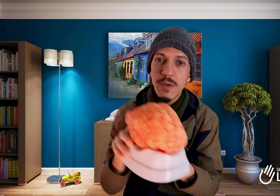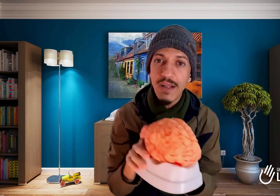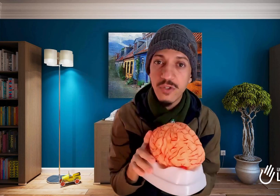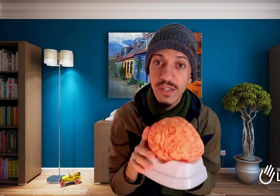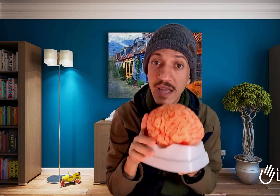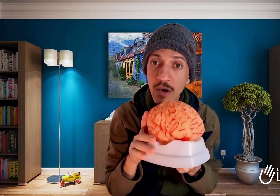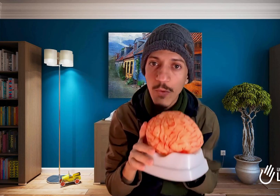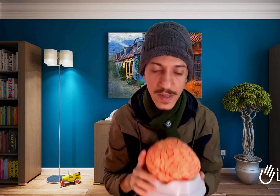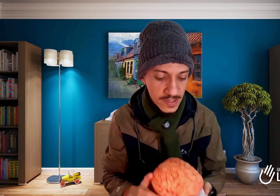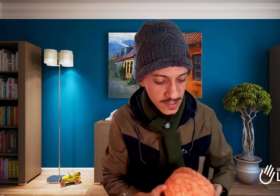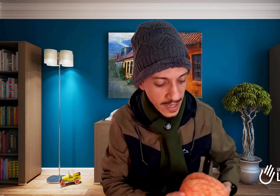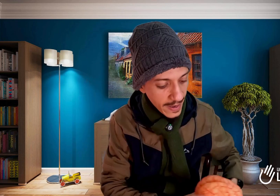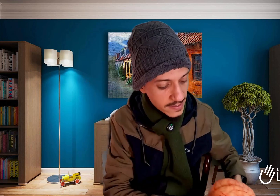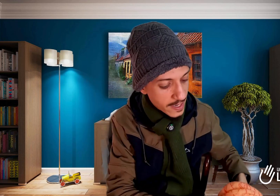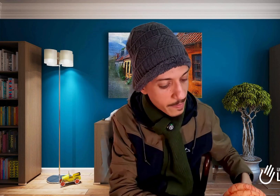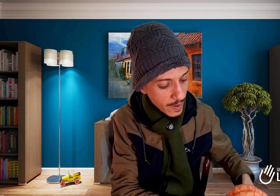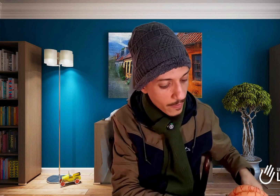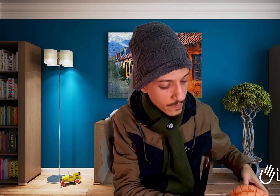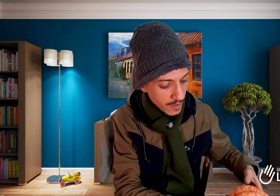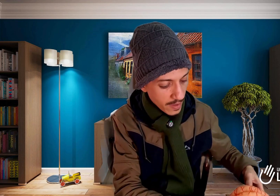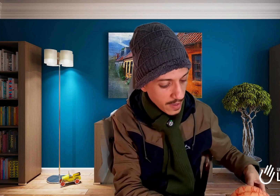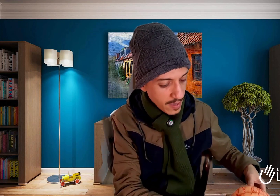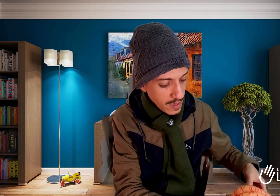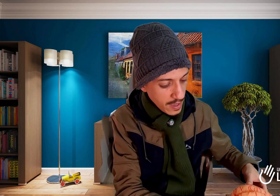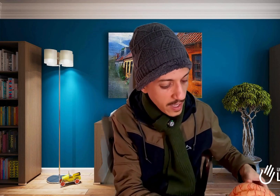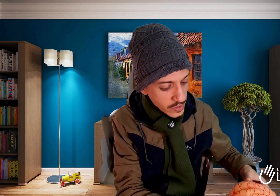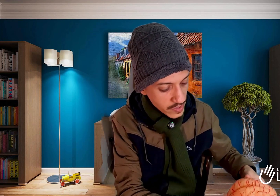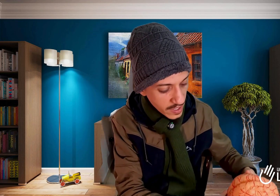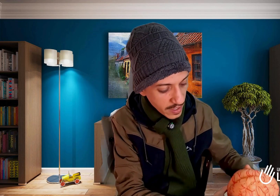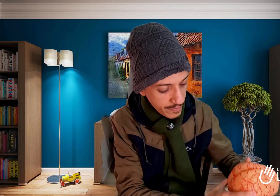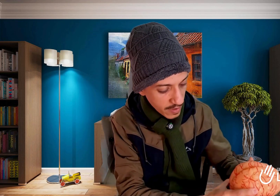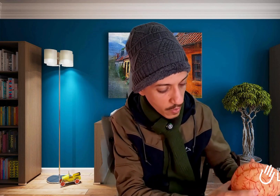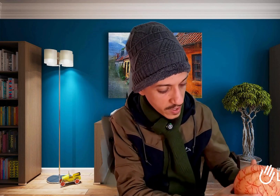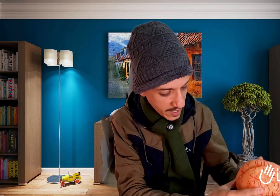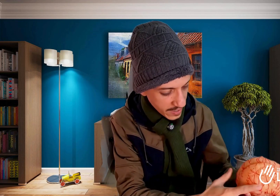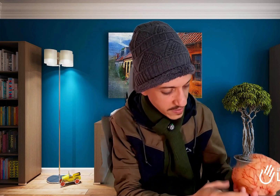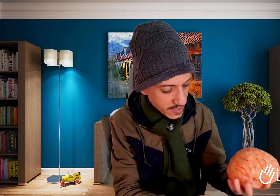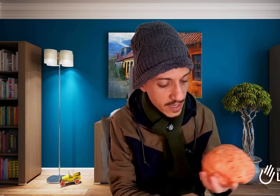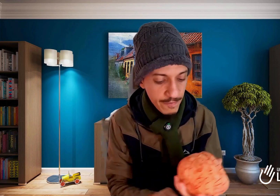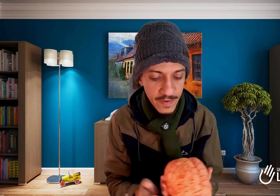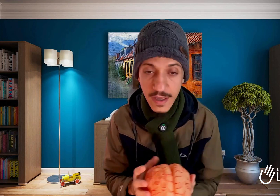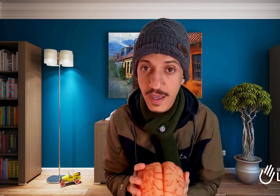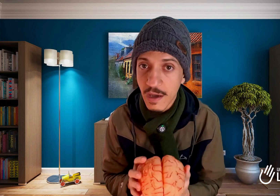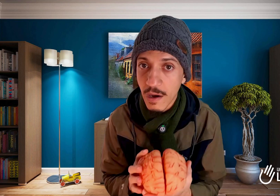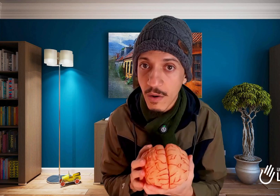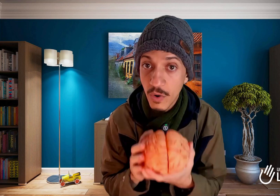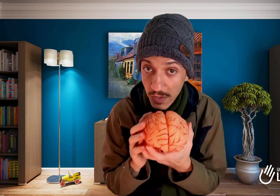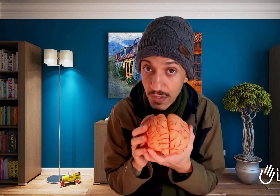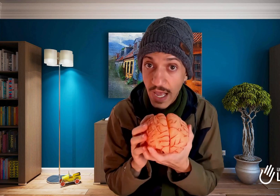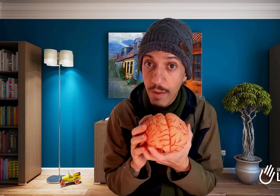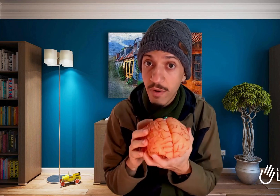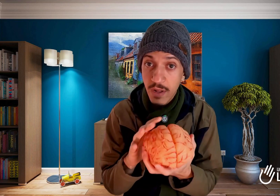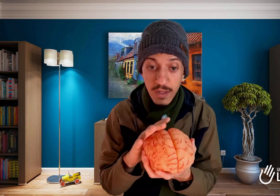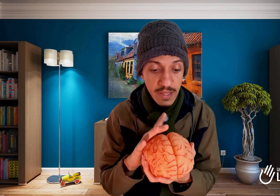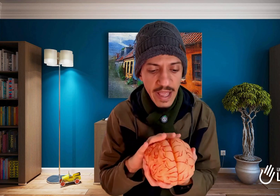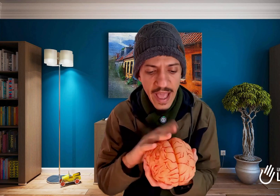de neuroplasticidade cerebral. Isso significa o quê? Significa que o nosso cérebro tem